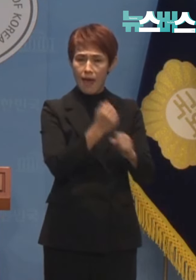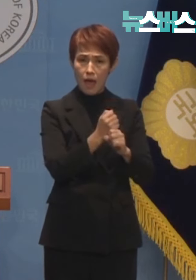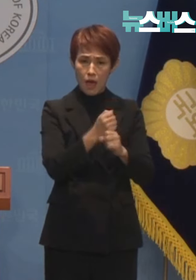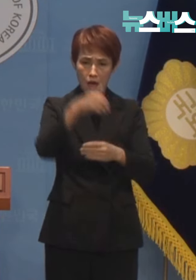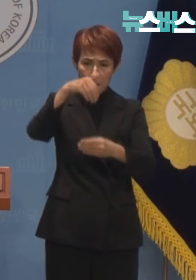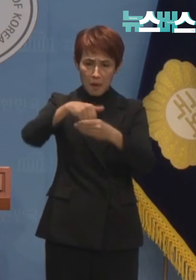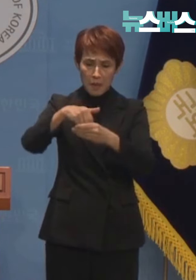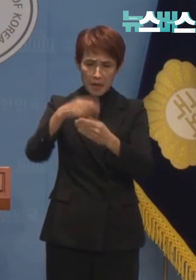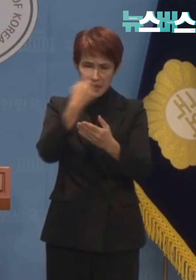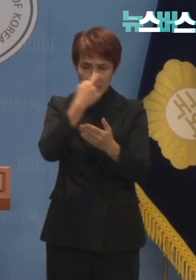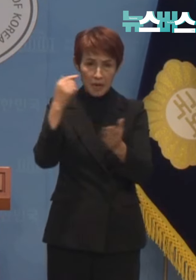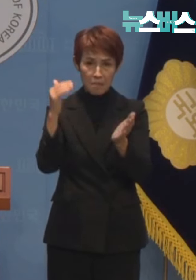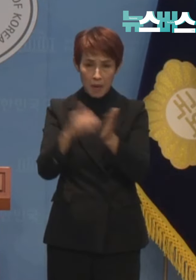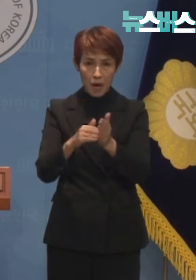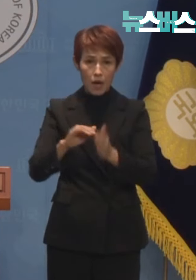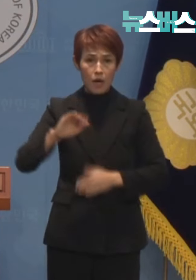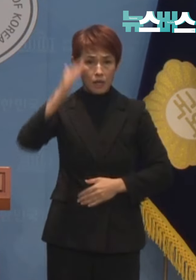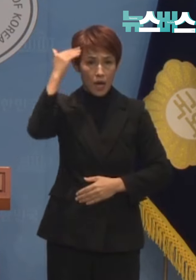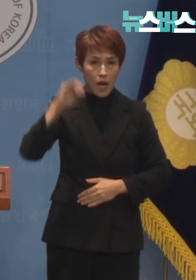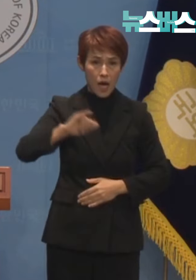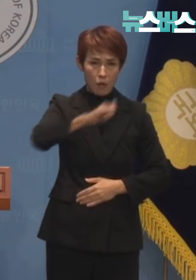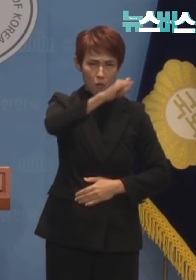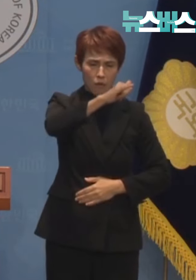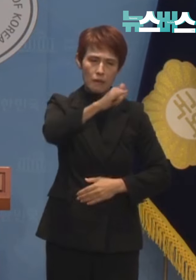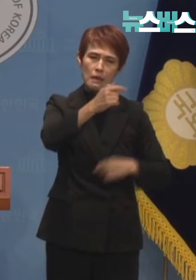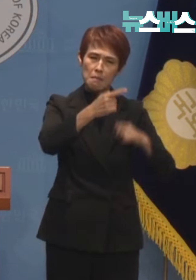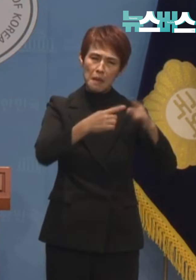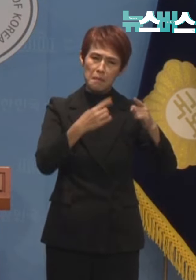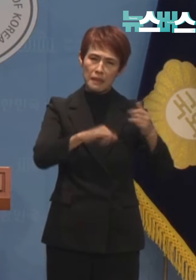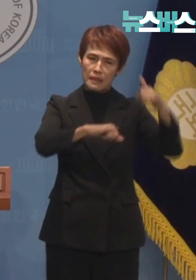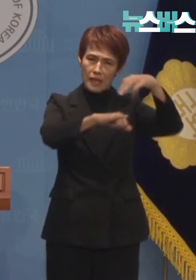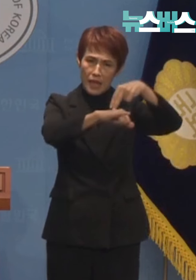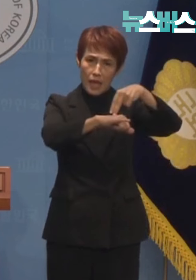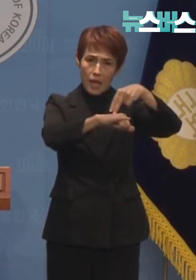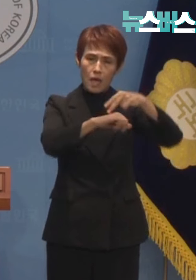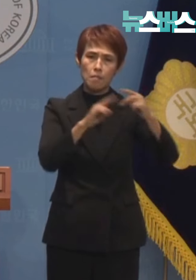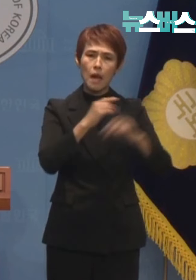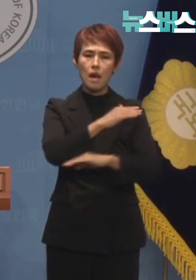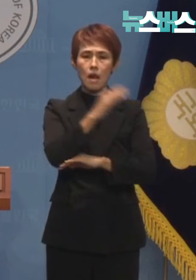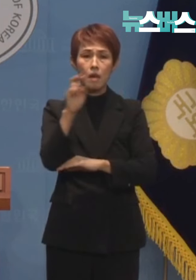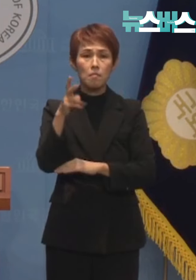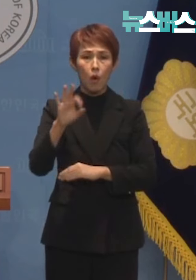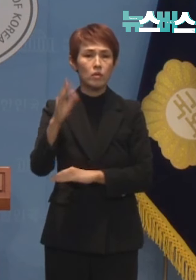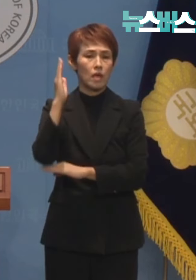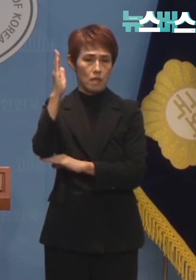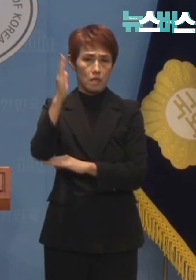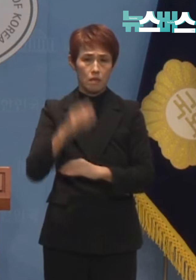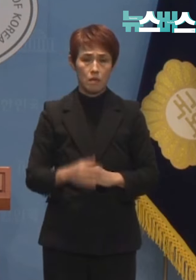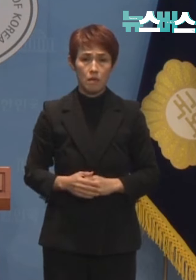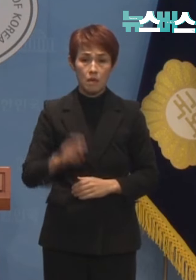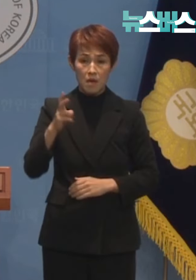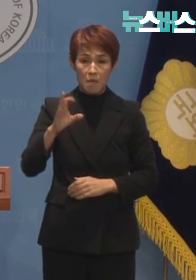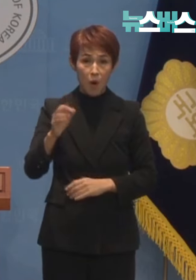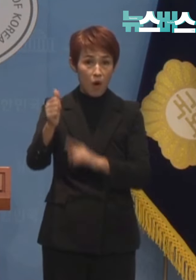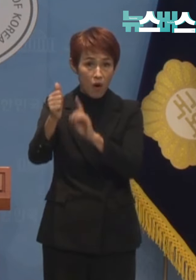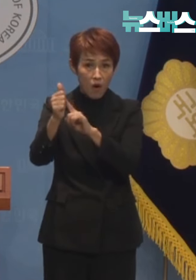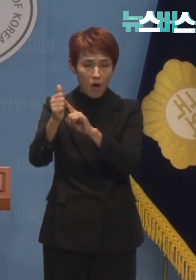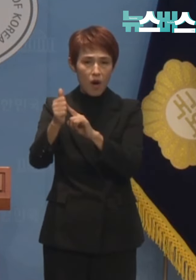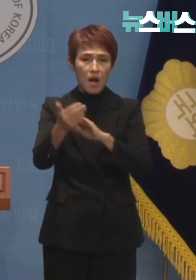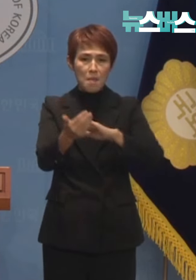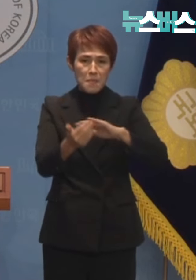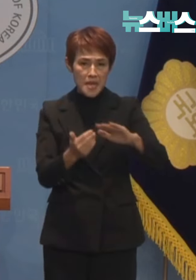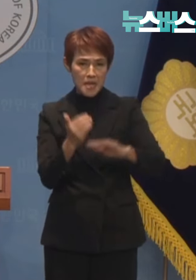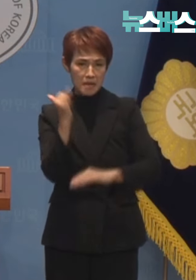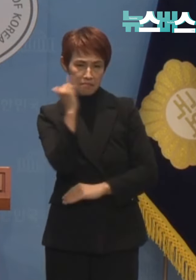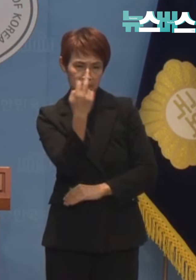개표했는데 대한항공에는 반밖에 안 탔네 라는 취지로 말합니다. 명태균이 미리 ARS를